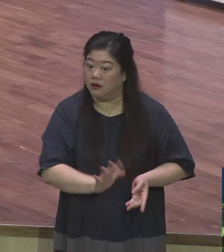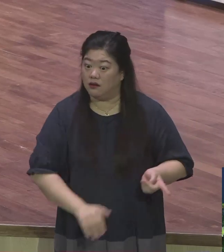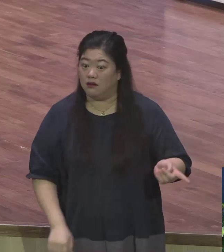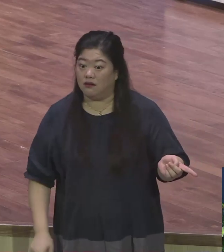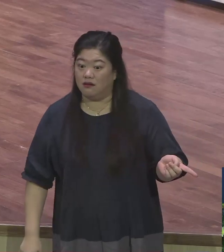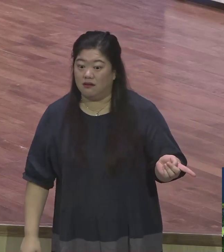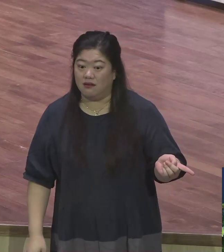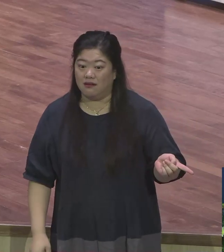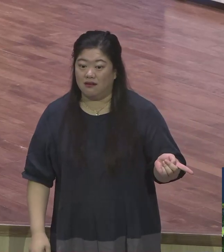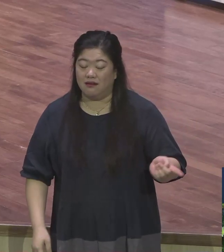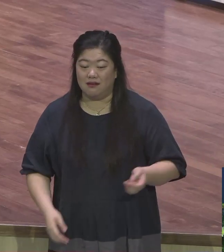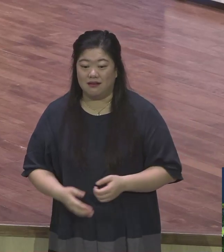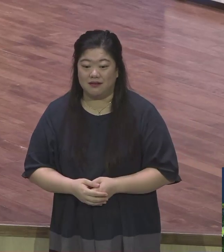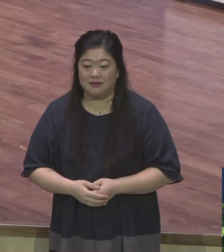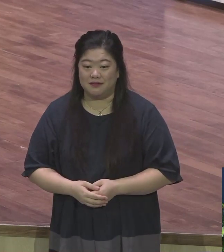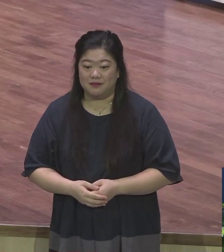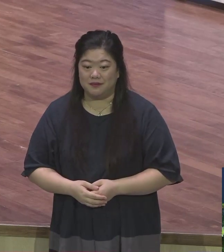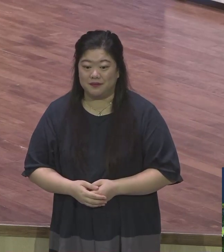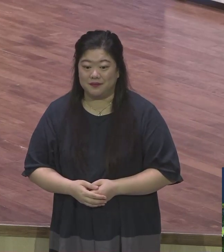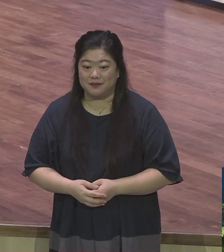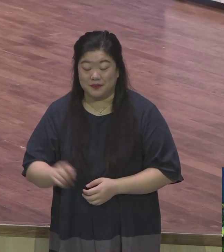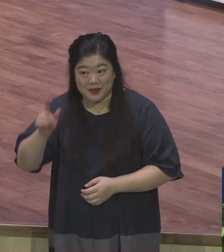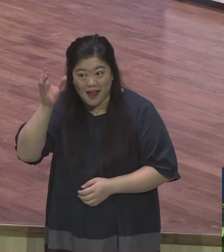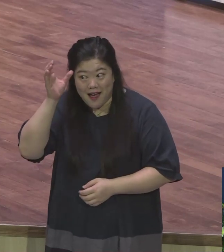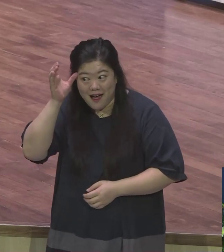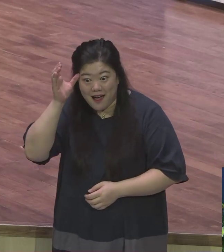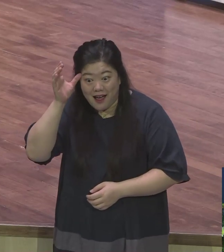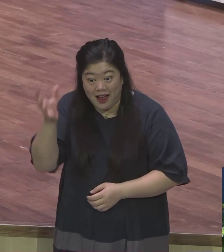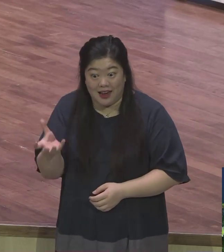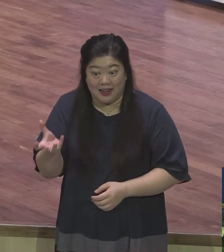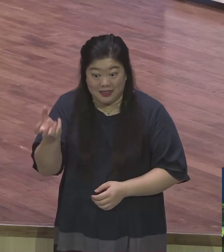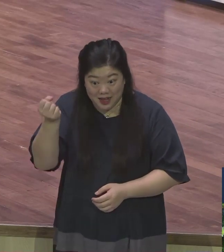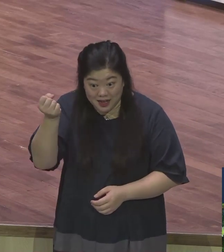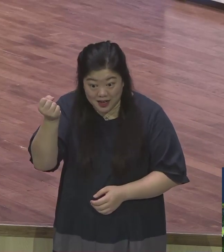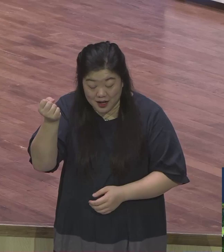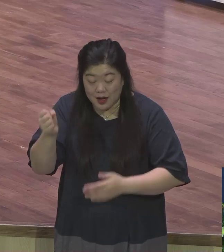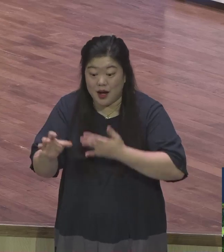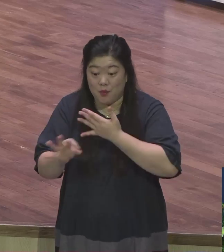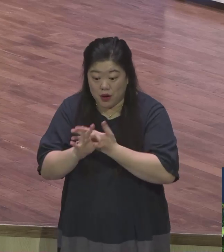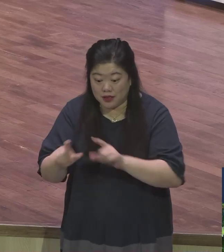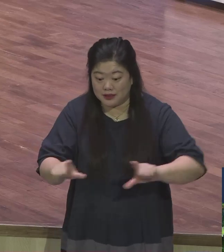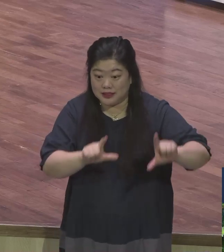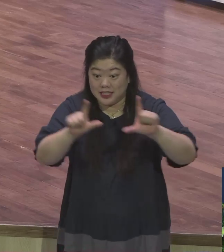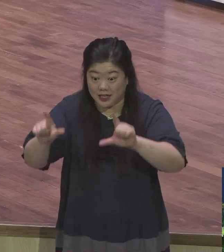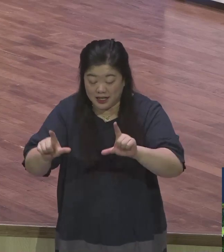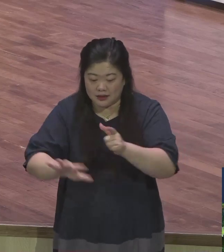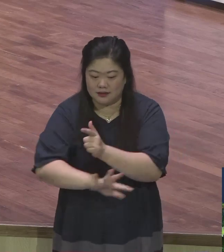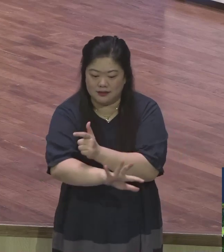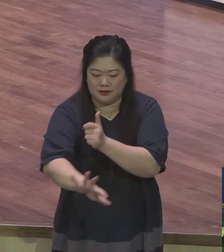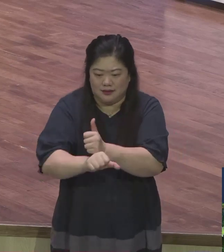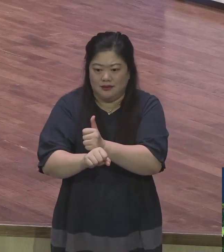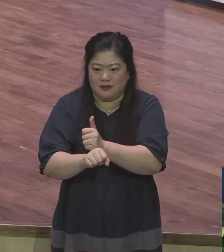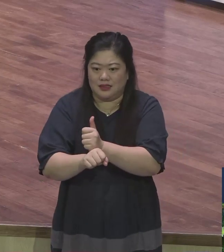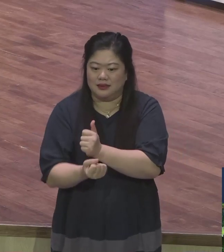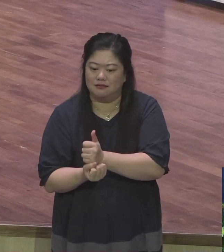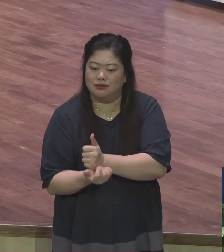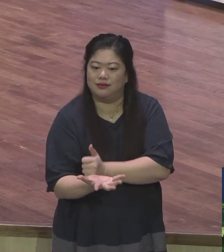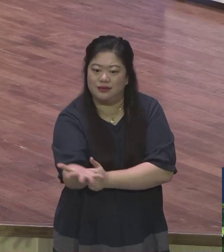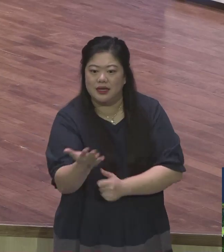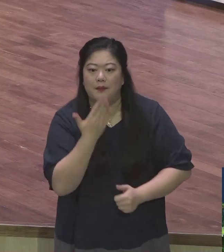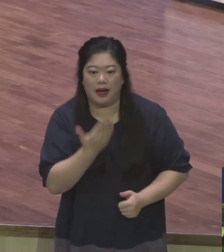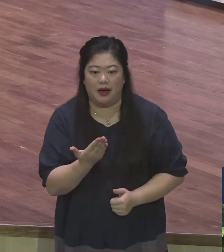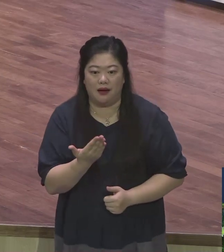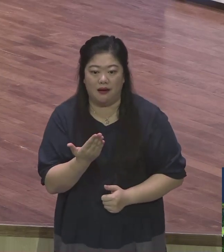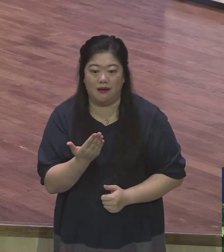이런 역동적인 삶을 사람이 삶을 사는 사람이 현장을 주도할 수 있습니다. 현장 변화의